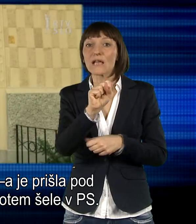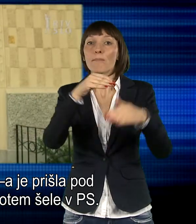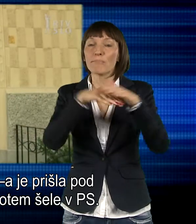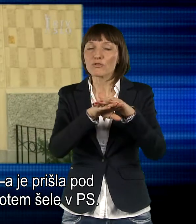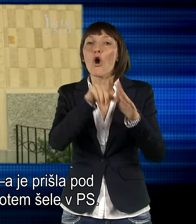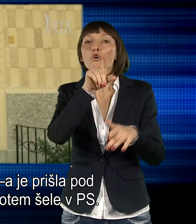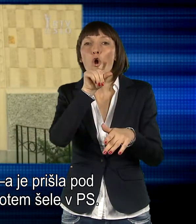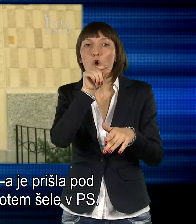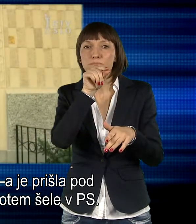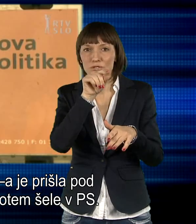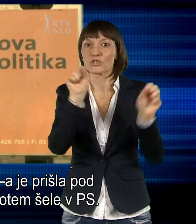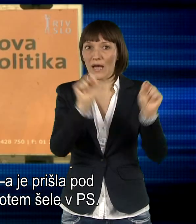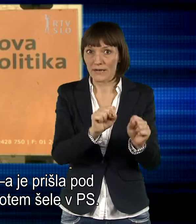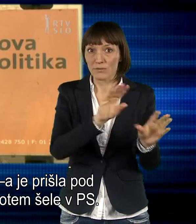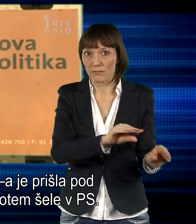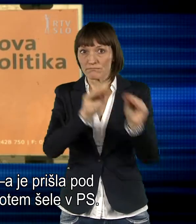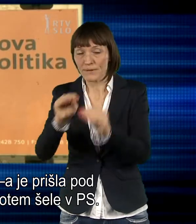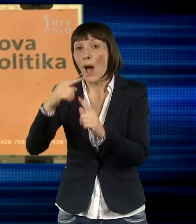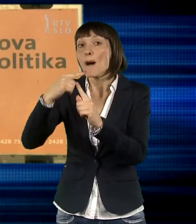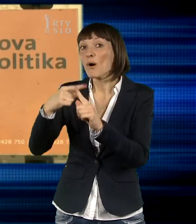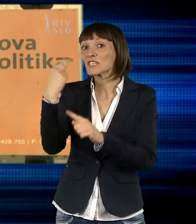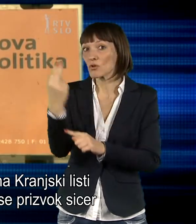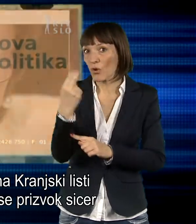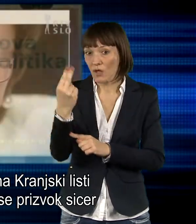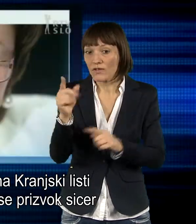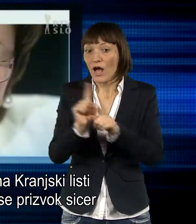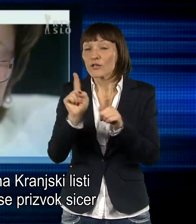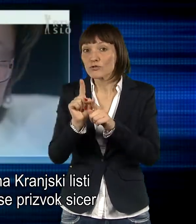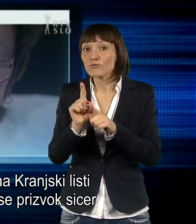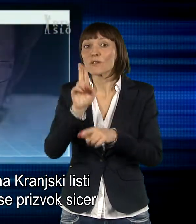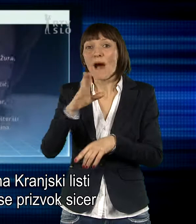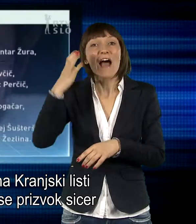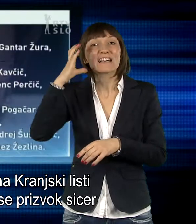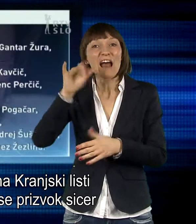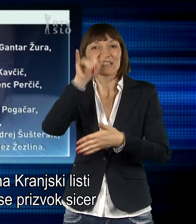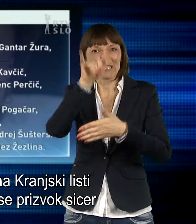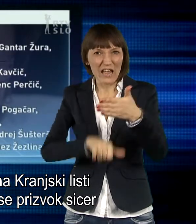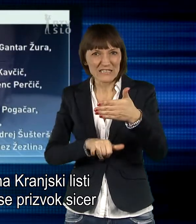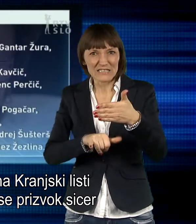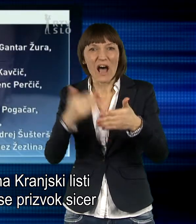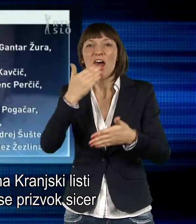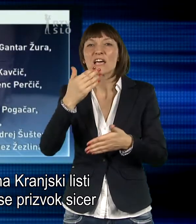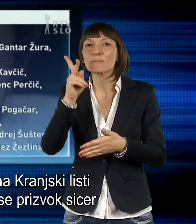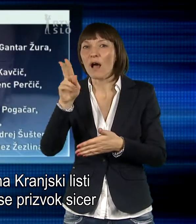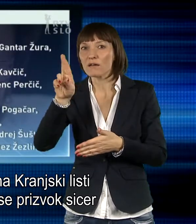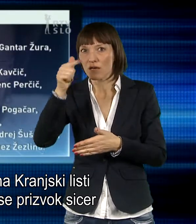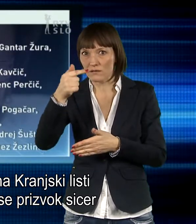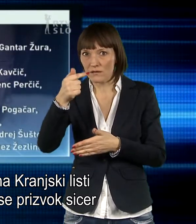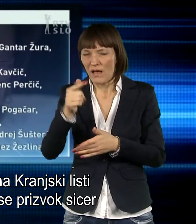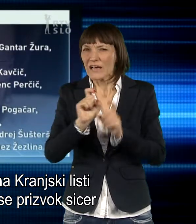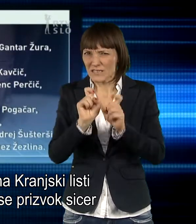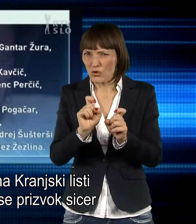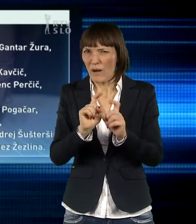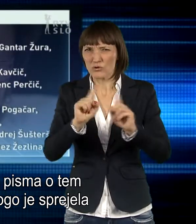Golobičev zares, potem šele v Pozitivno Slovenijo. Najdemo jo celo na kranjski listi Hermine Krt. Zato se